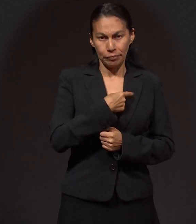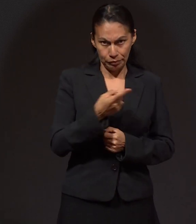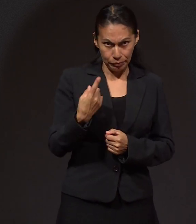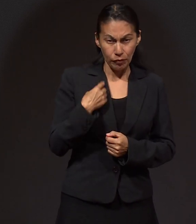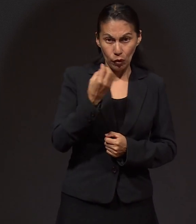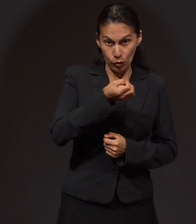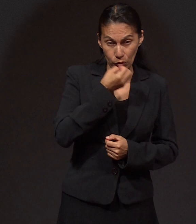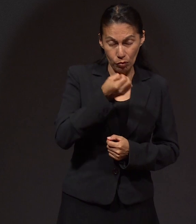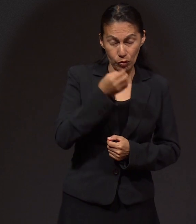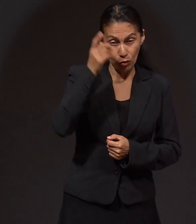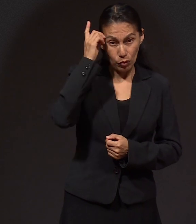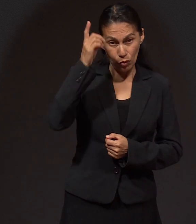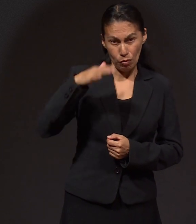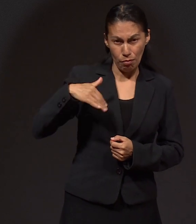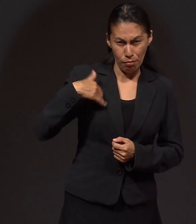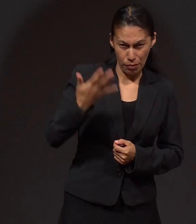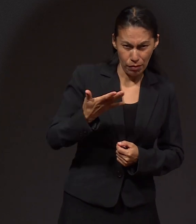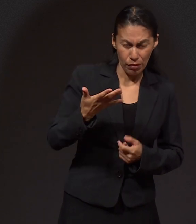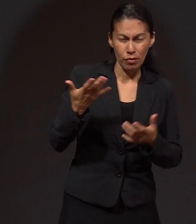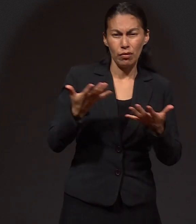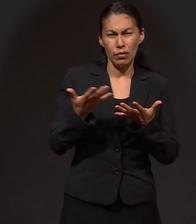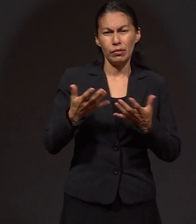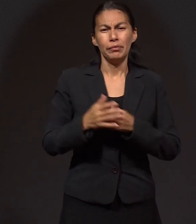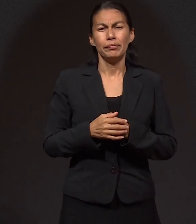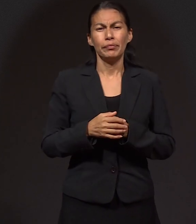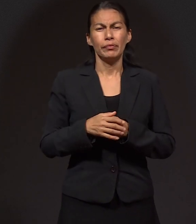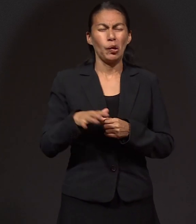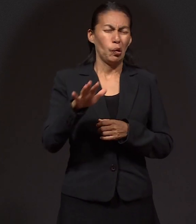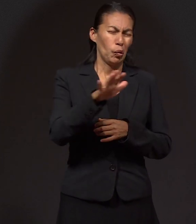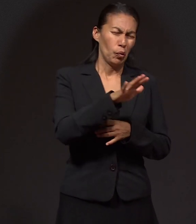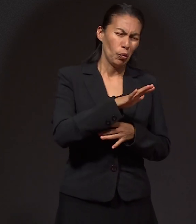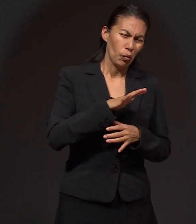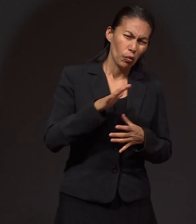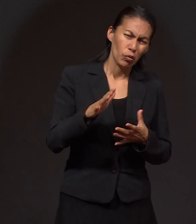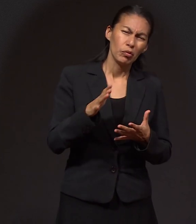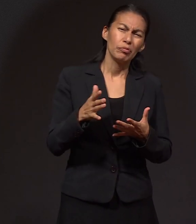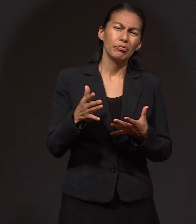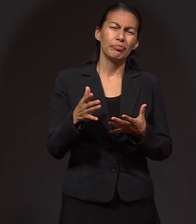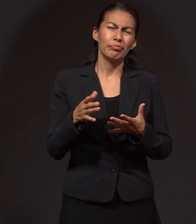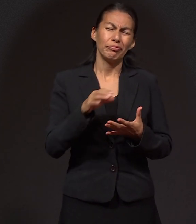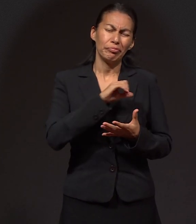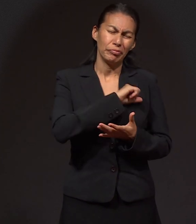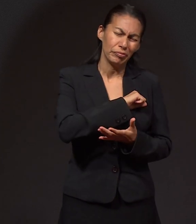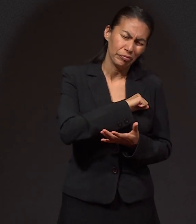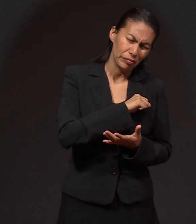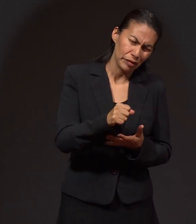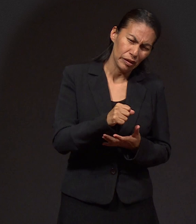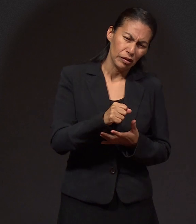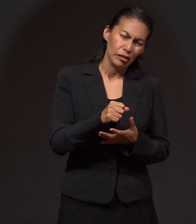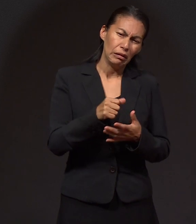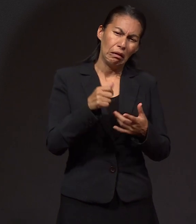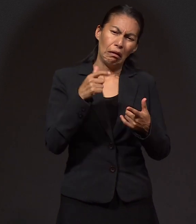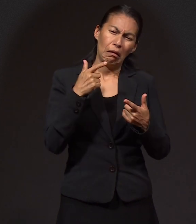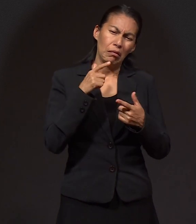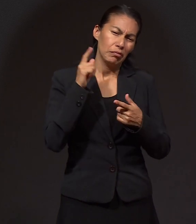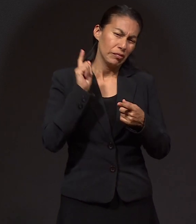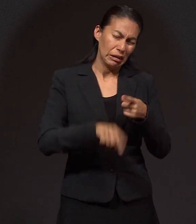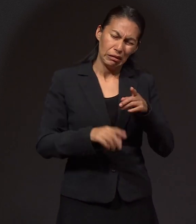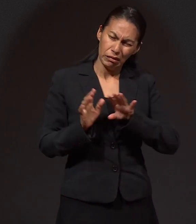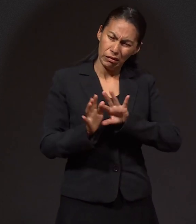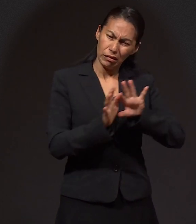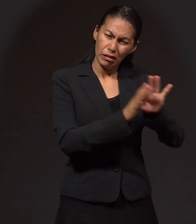Oli. Y queremos que Dios obre un milagro. Desatar las